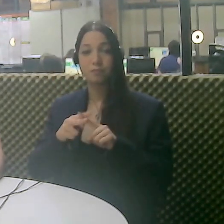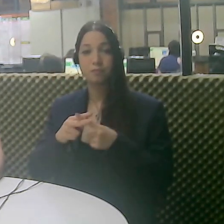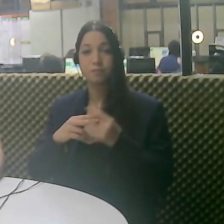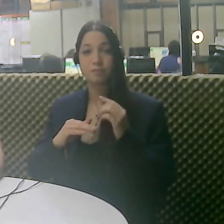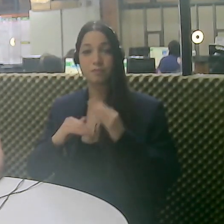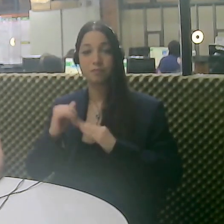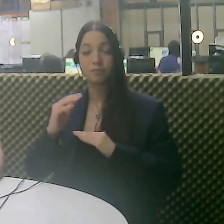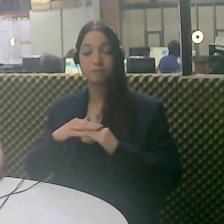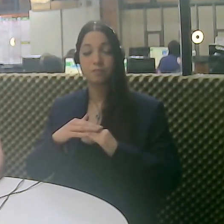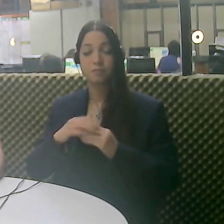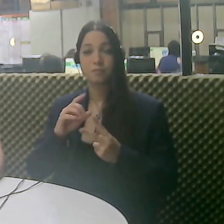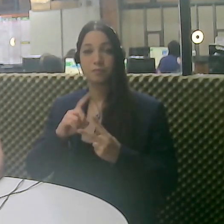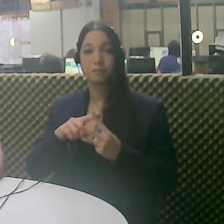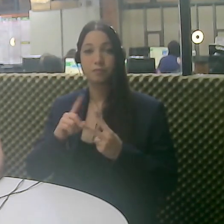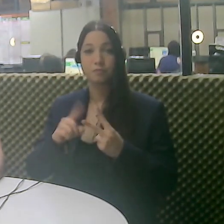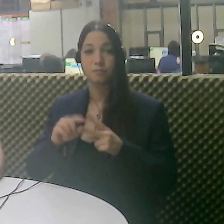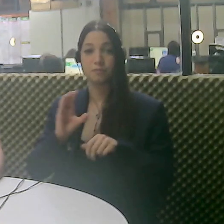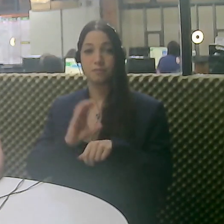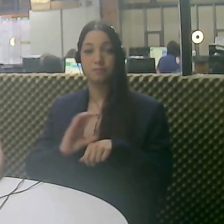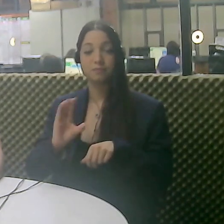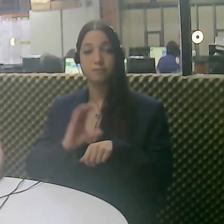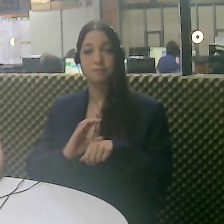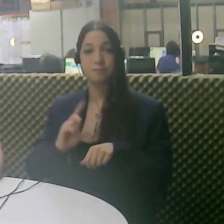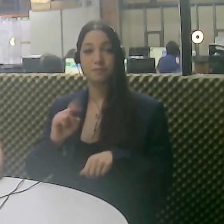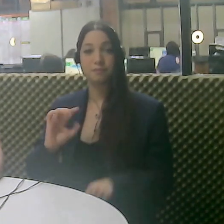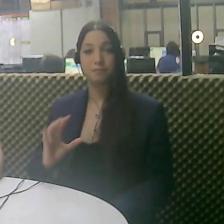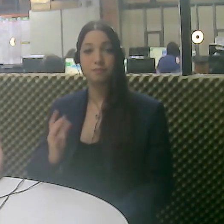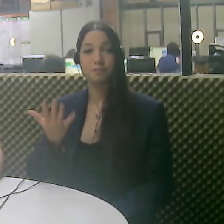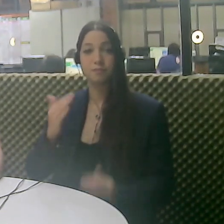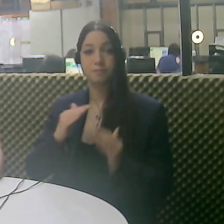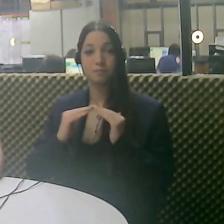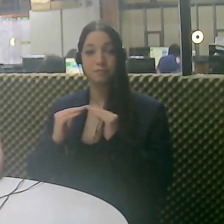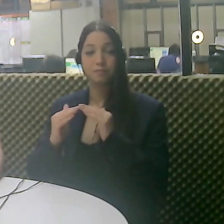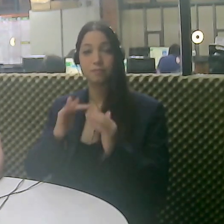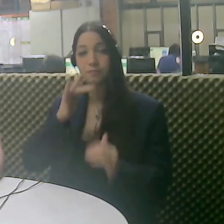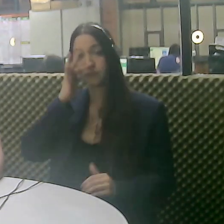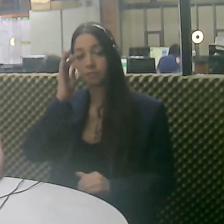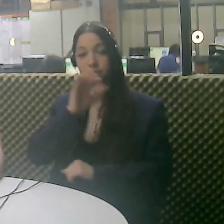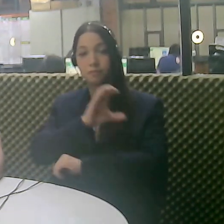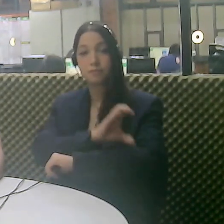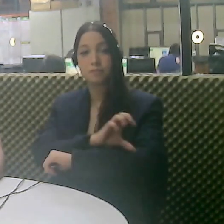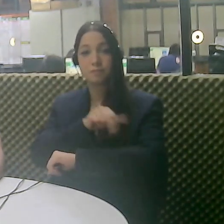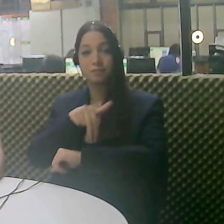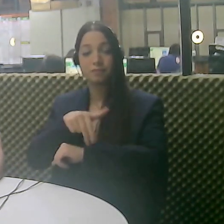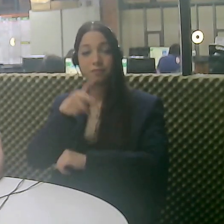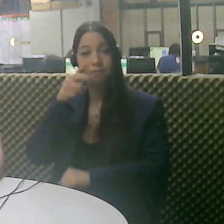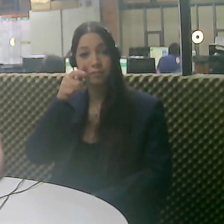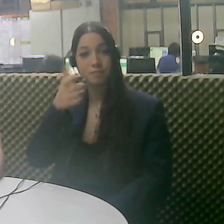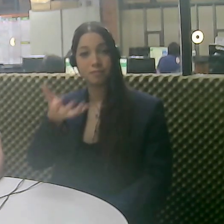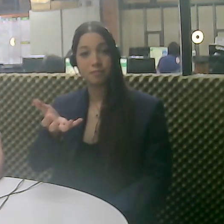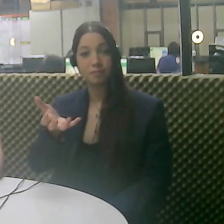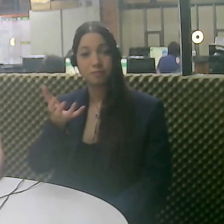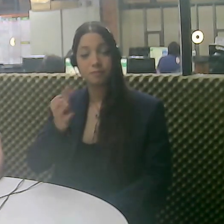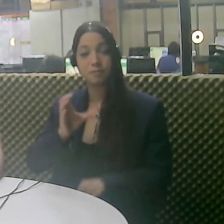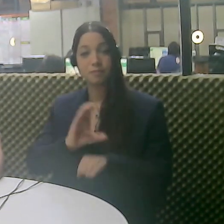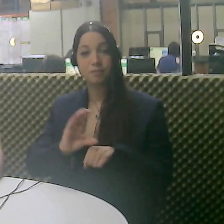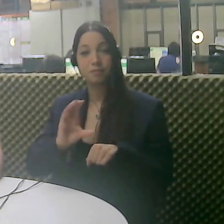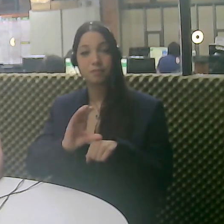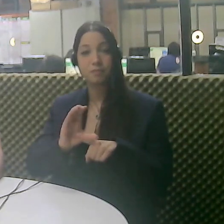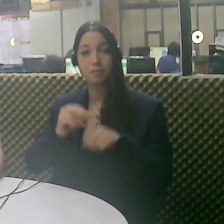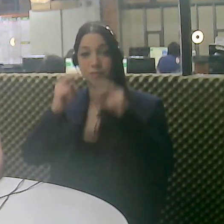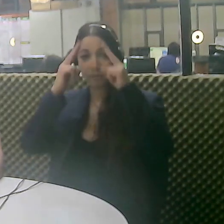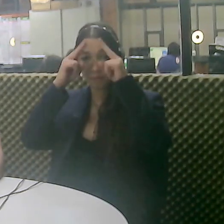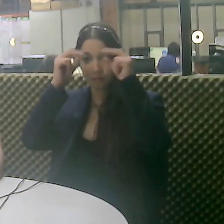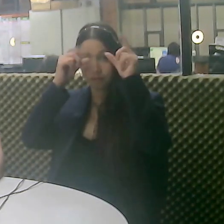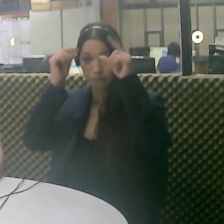Ofício. As duas primeiras capacitações do ano serão realizadas no bairro Jardim Canaã. Os interessados em participar dos cursos de design